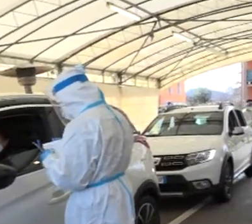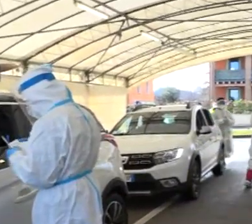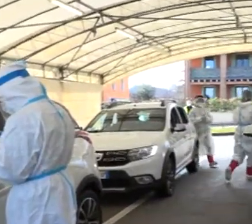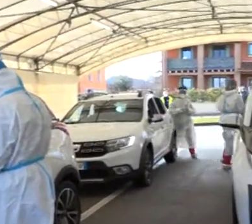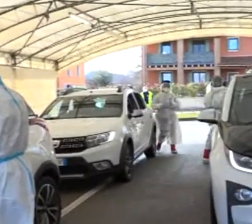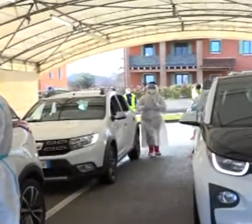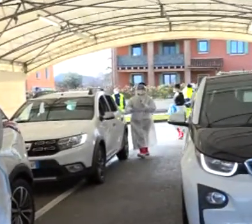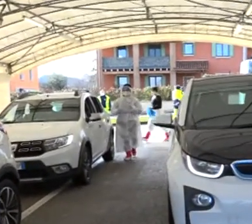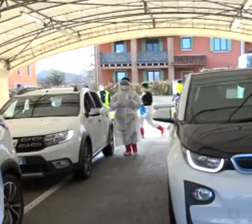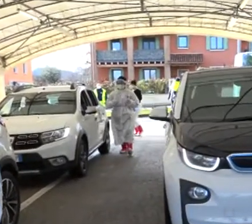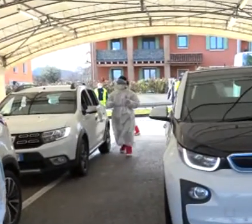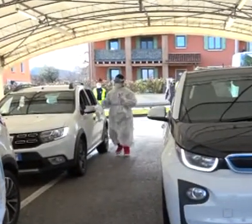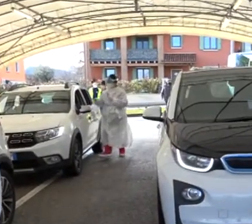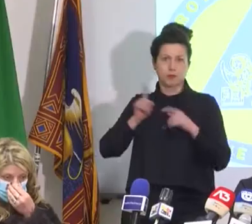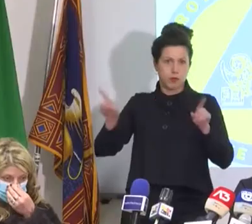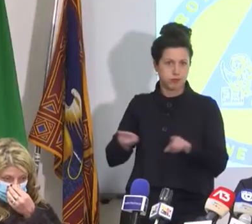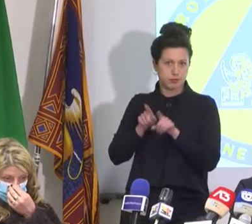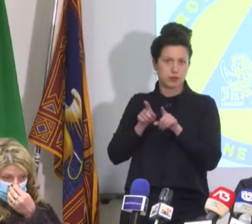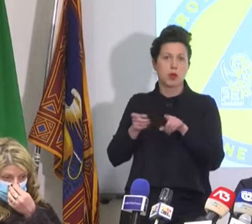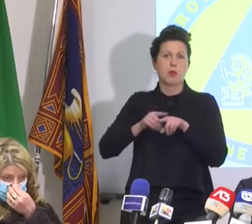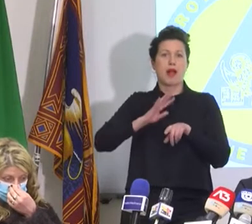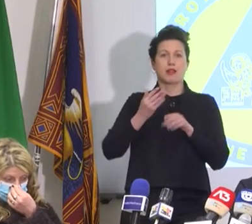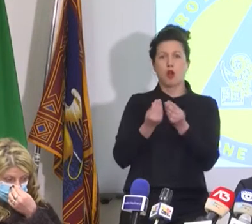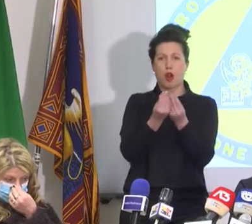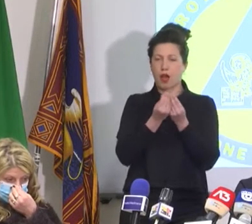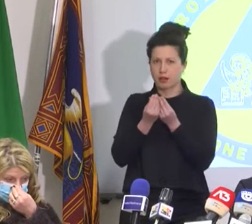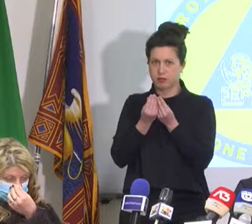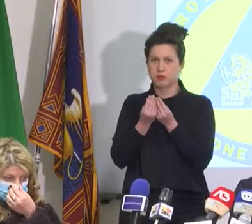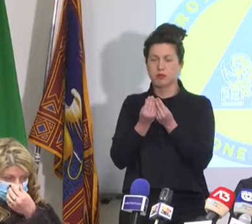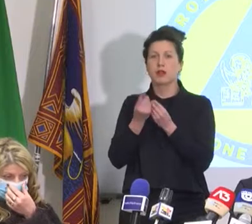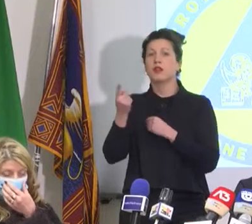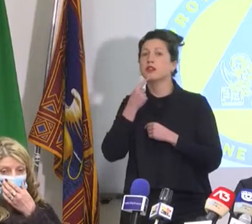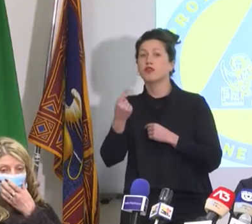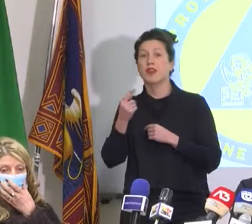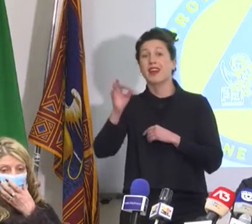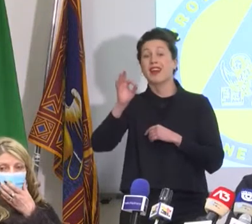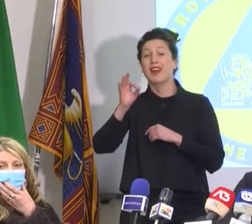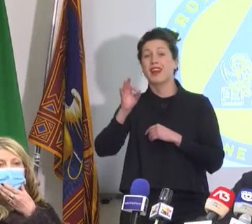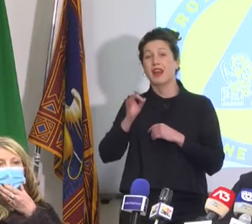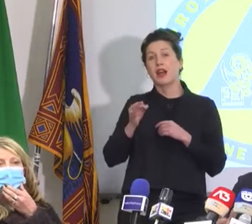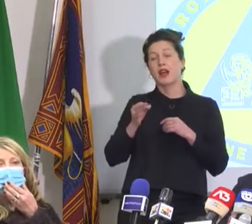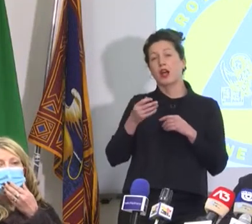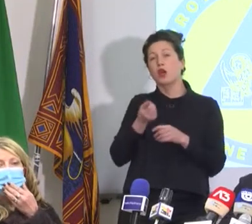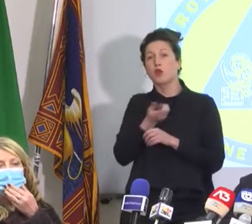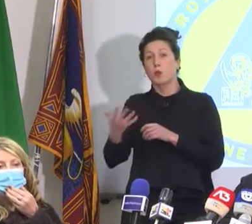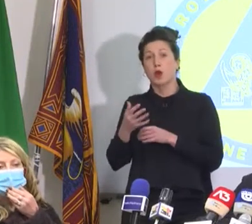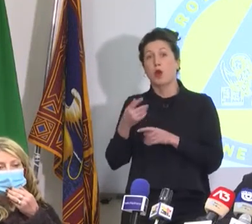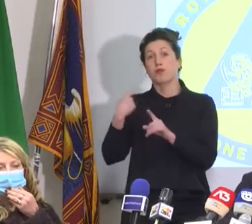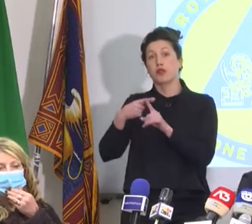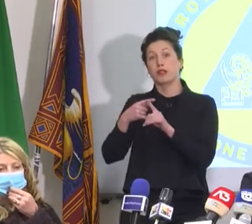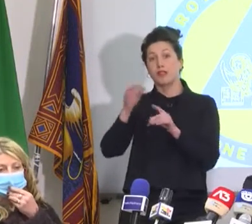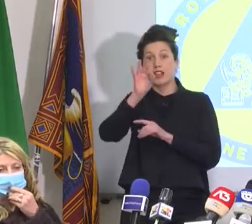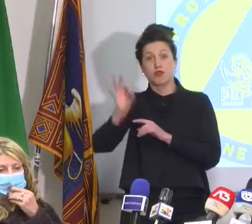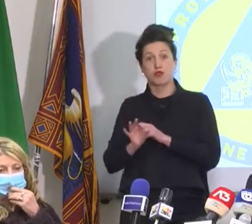positivi ogni 100.000 abitanti l'incidenza è un fatto scientifico ma funziona se tu decidi che tutte le regioni fanno